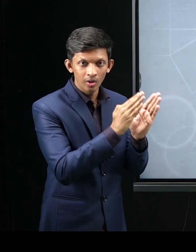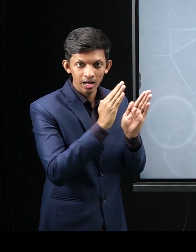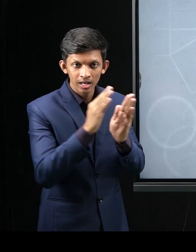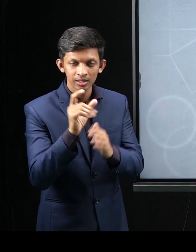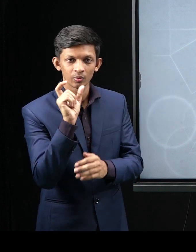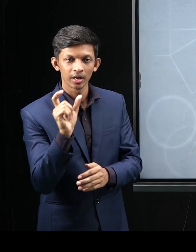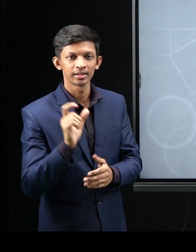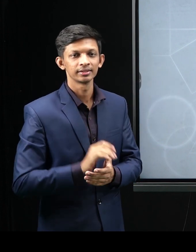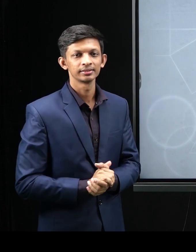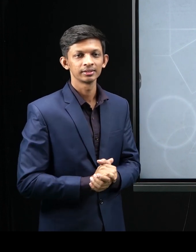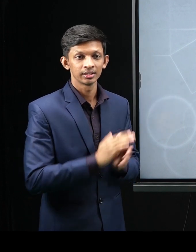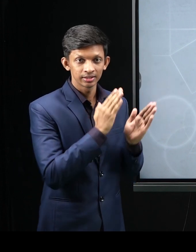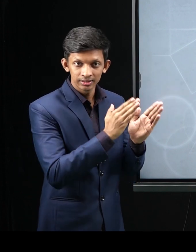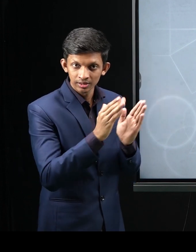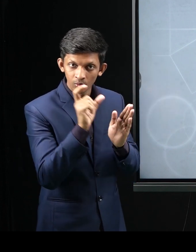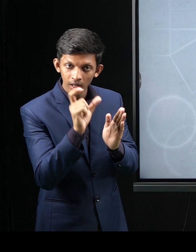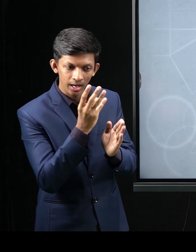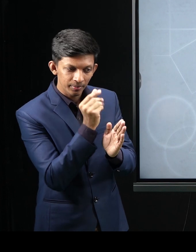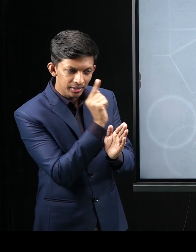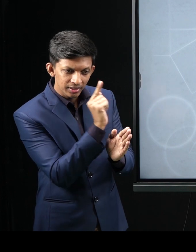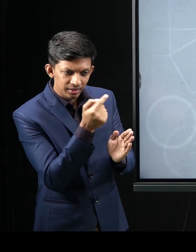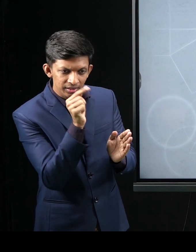రేఖాగణిత పురోగతి, వరుస నిబంధనలు.